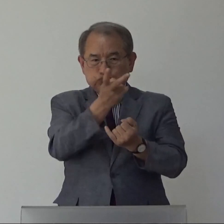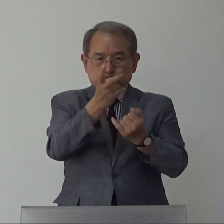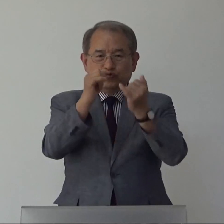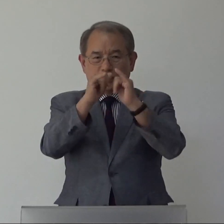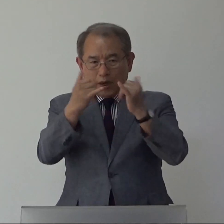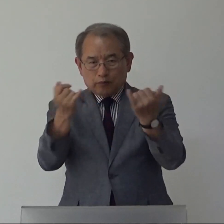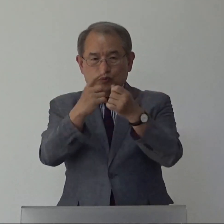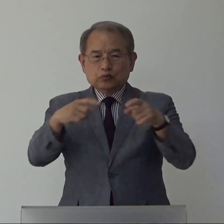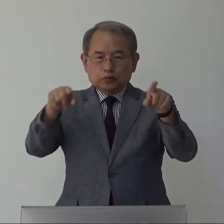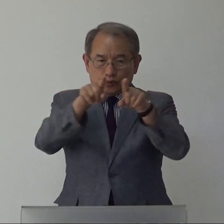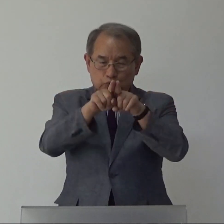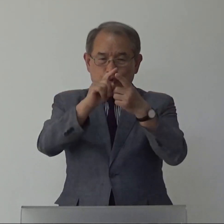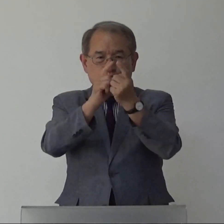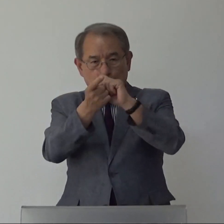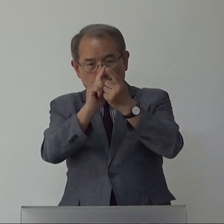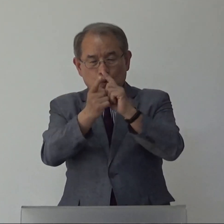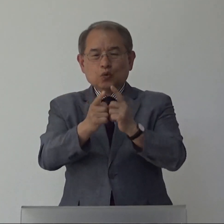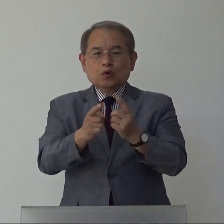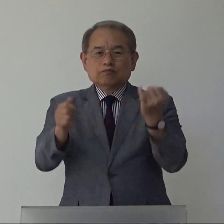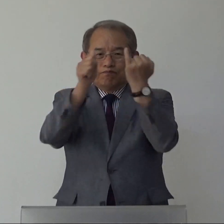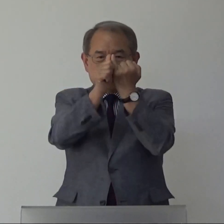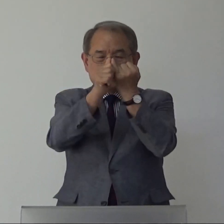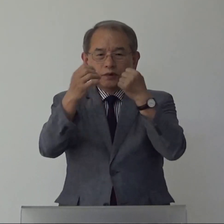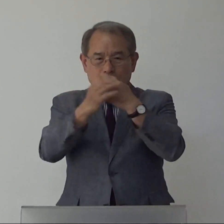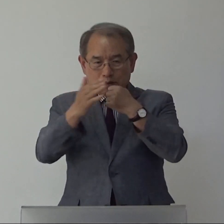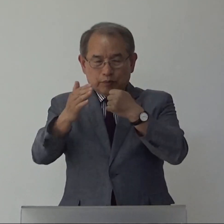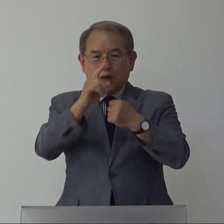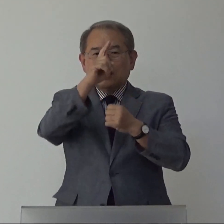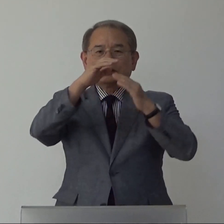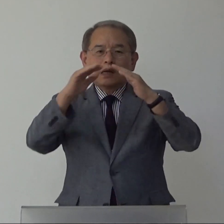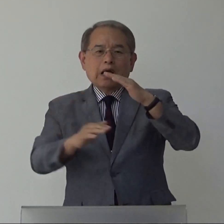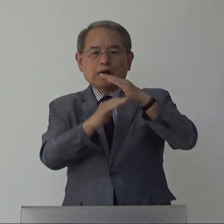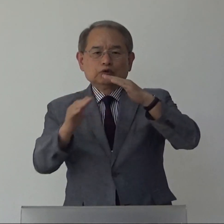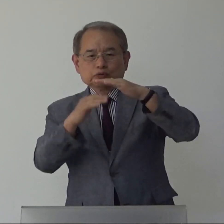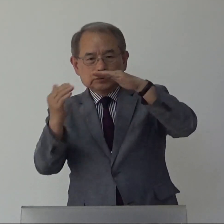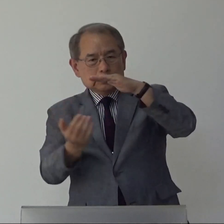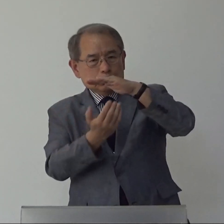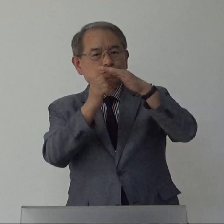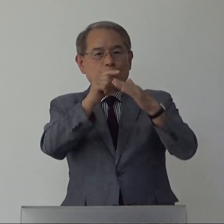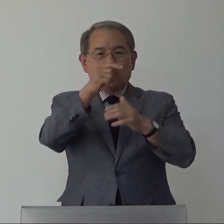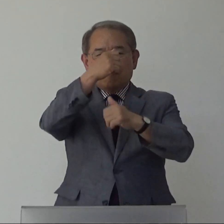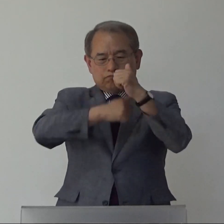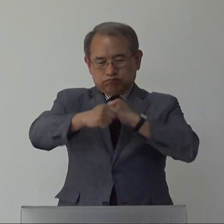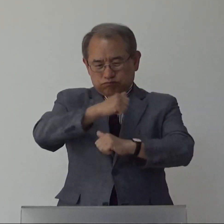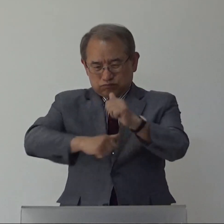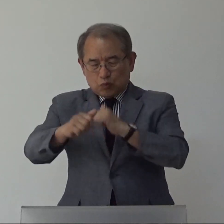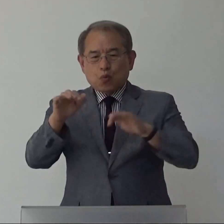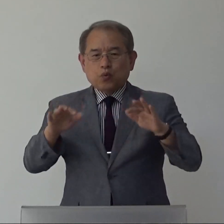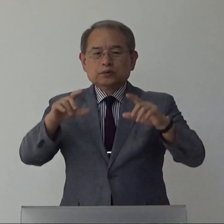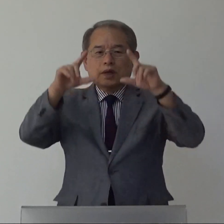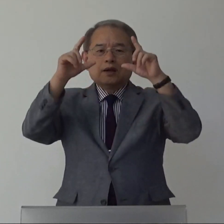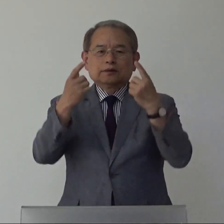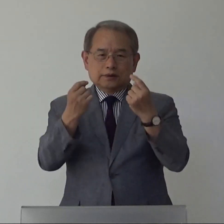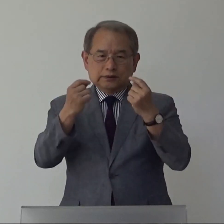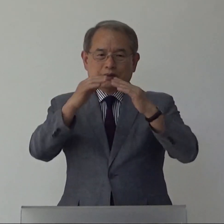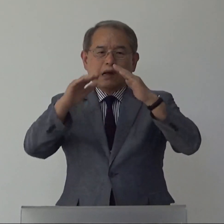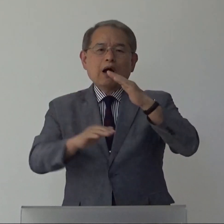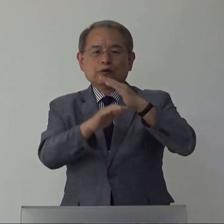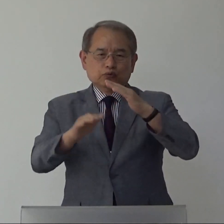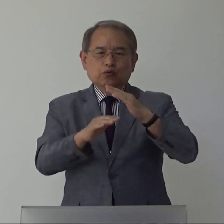아담과 하와를 하나님께서 창조하시고 난 후에 남자와 여자를 짝지어 서로 부부가 되게 하시고